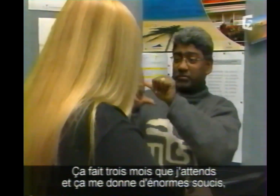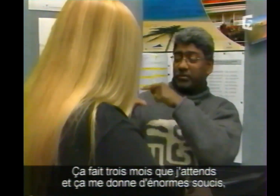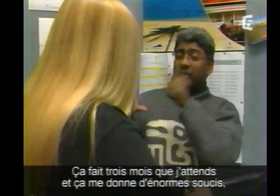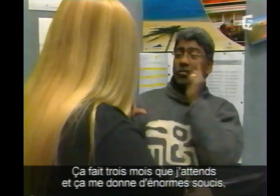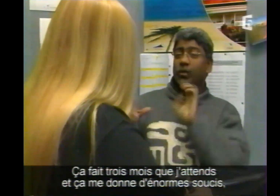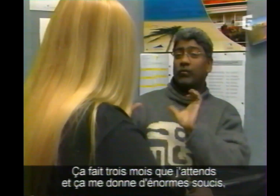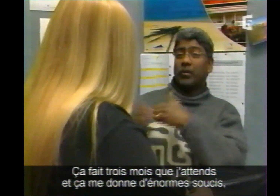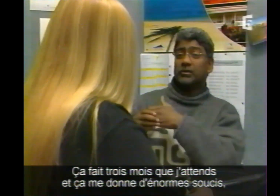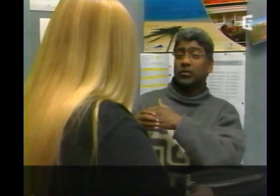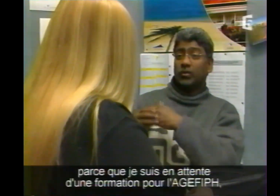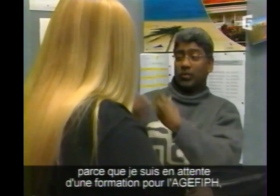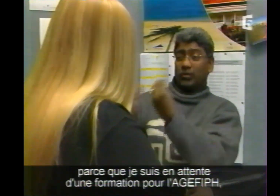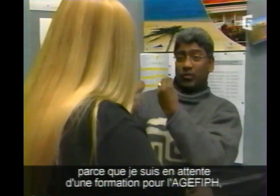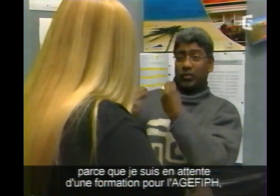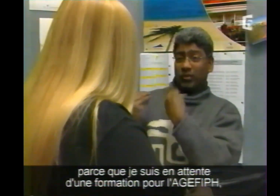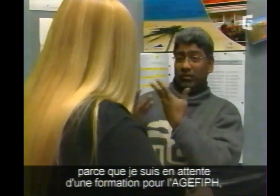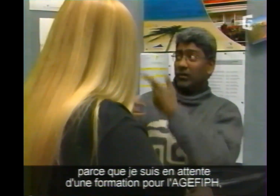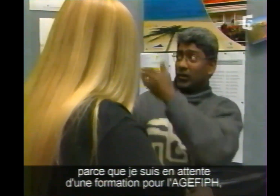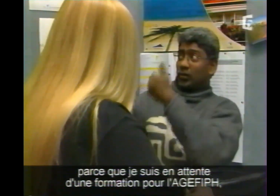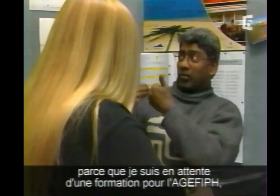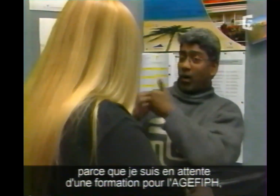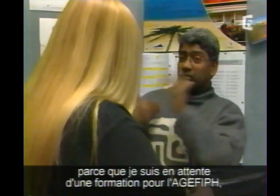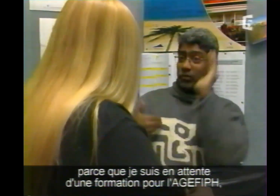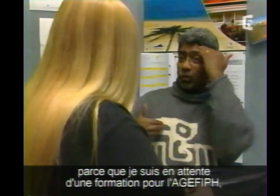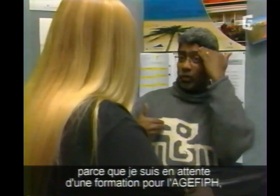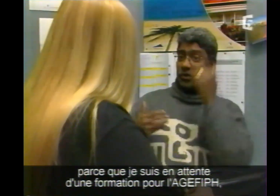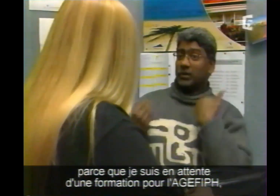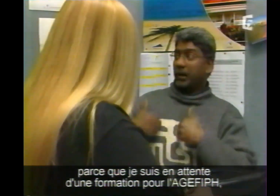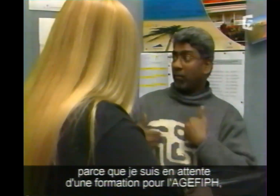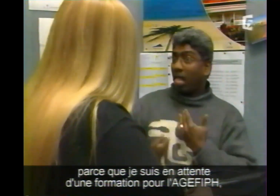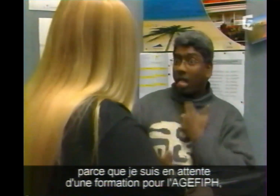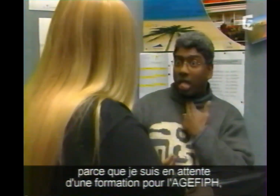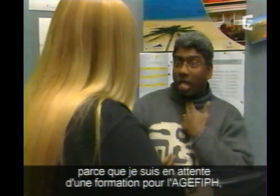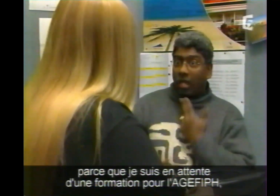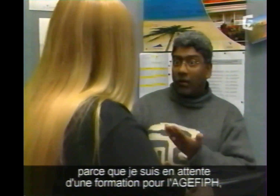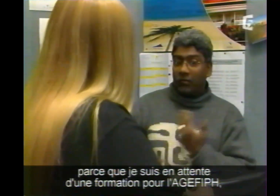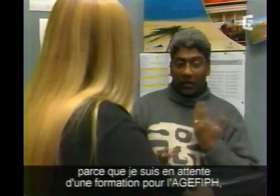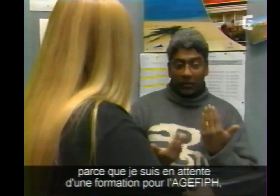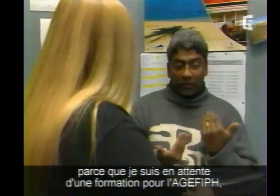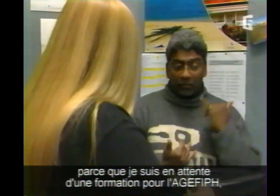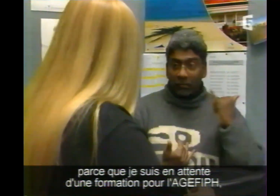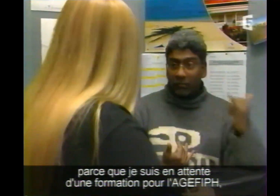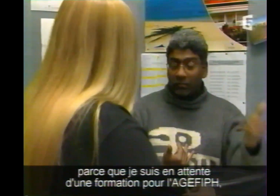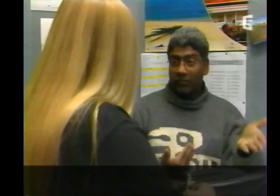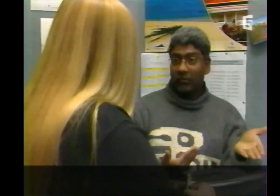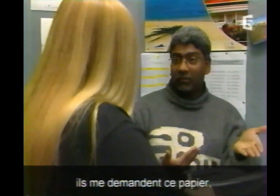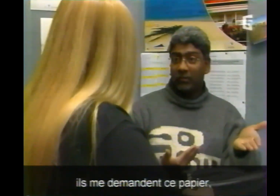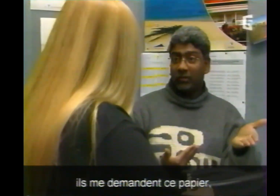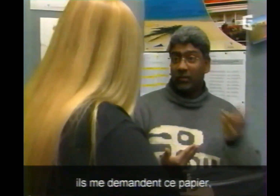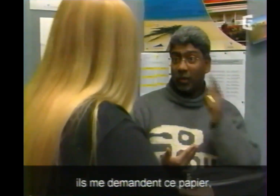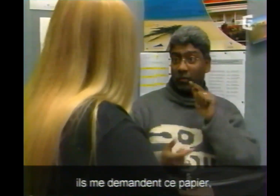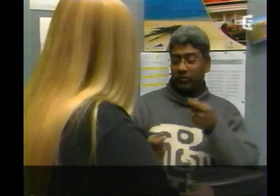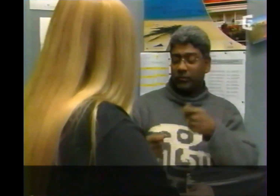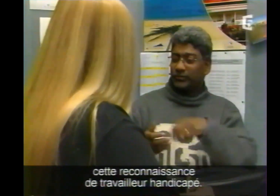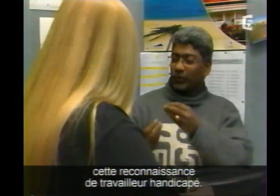soucis. Parce que je suis actuellement en attente donc, d'une formation pour la GFIP et ils me demandent ce papier, cette